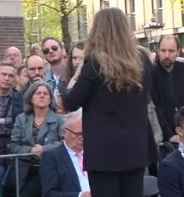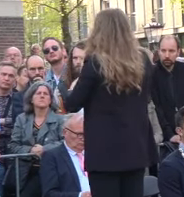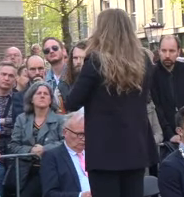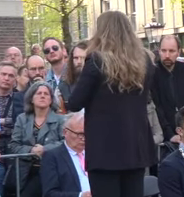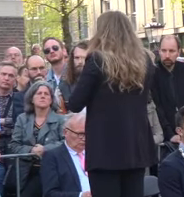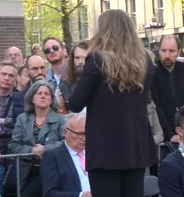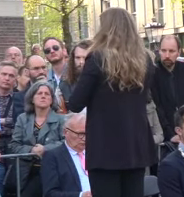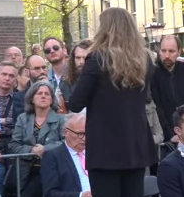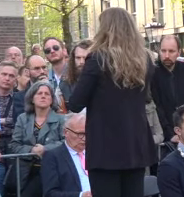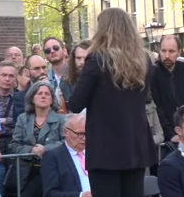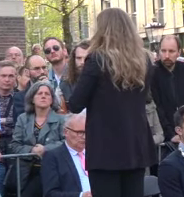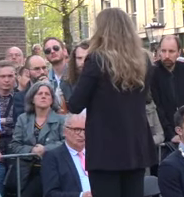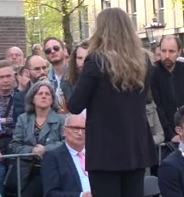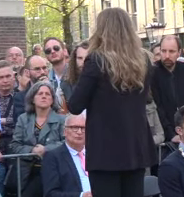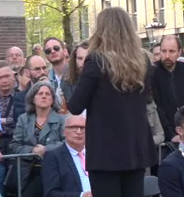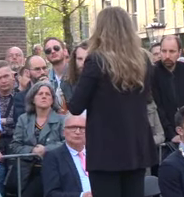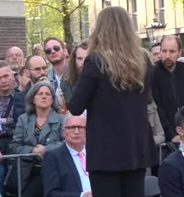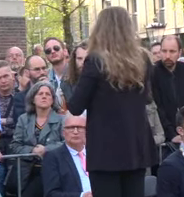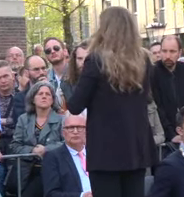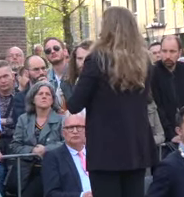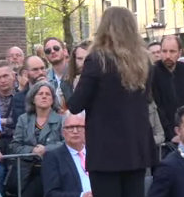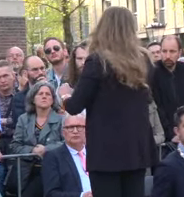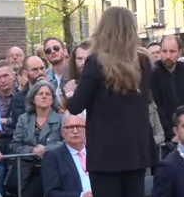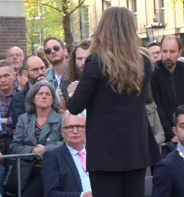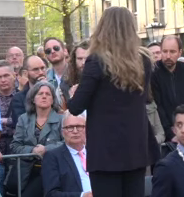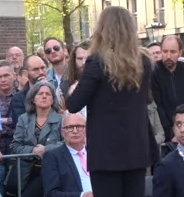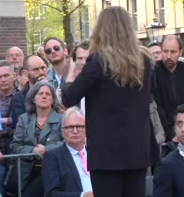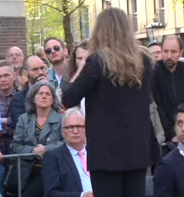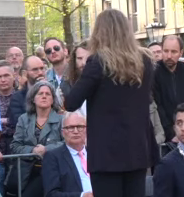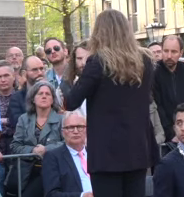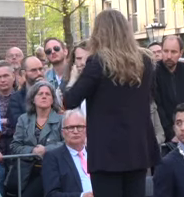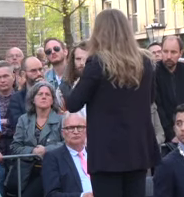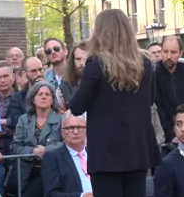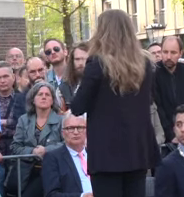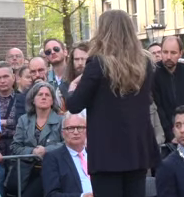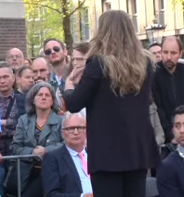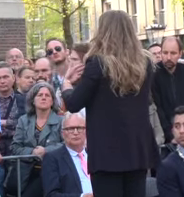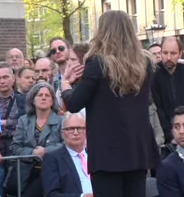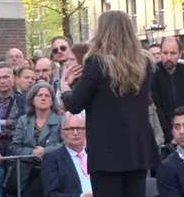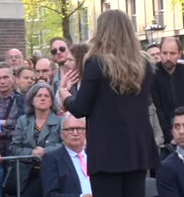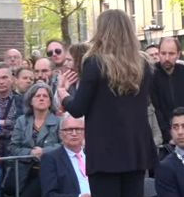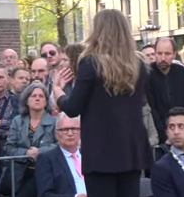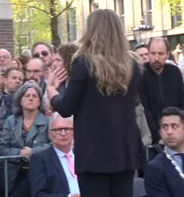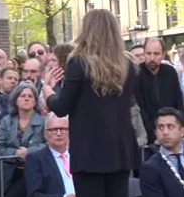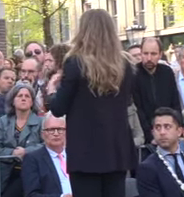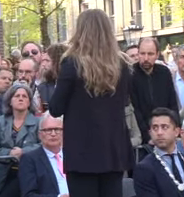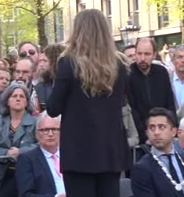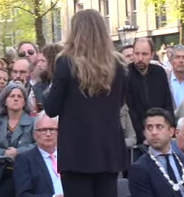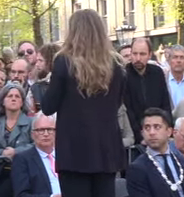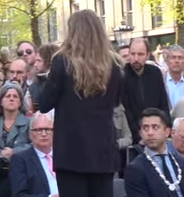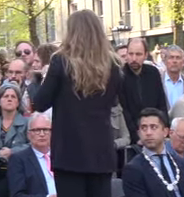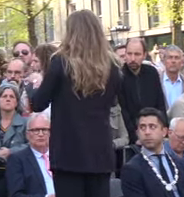zelfs durft te beweren dat het allemaal niet klopt. Of zelfs zover gaat om dat met haatdragende